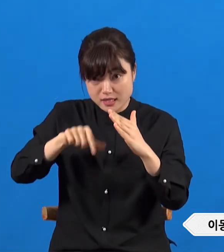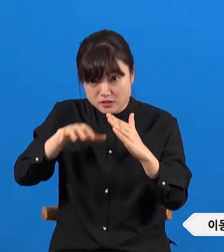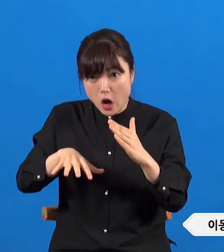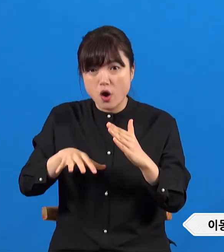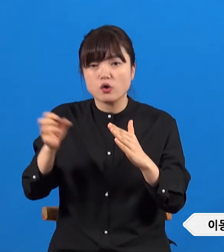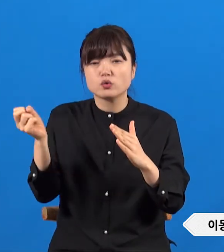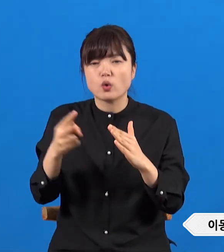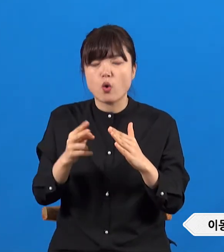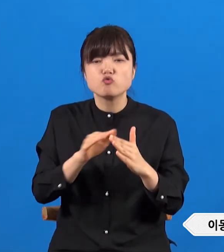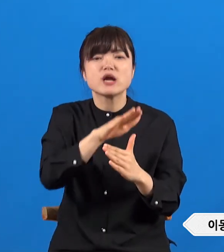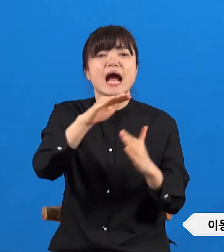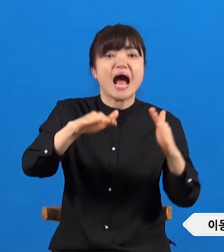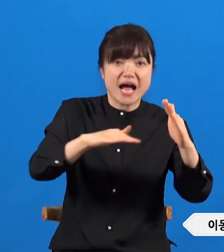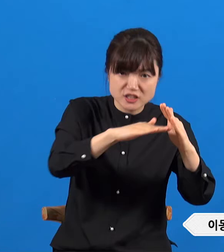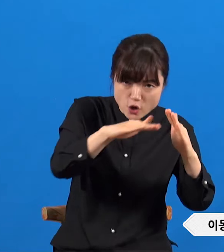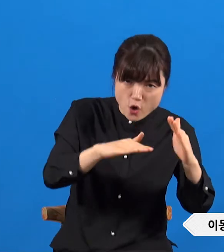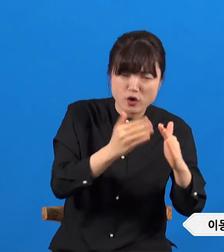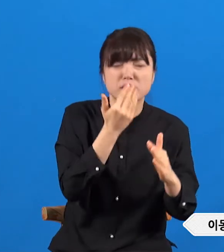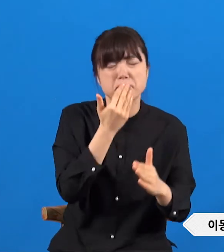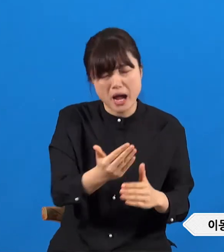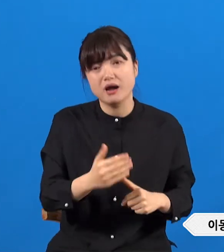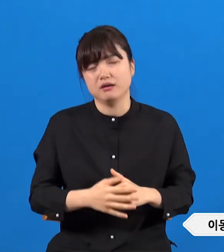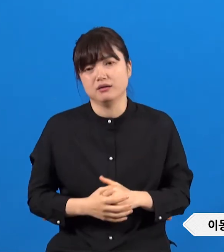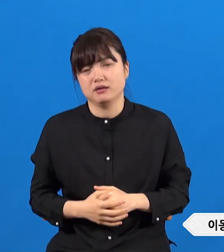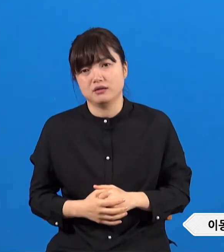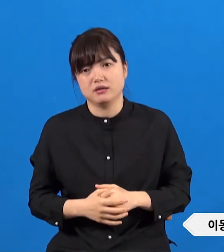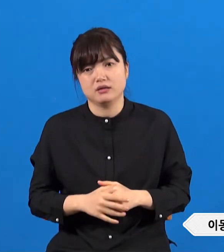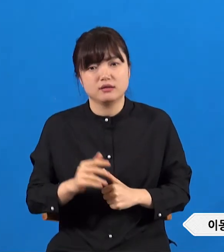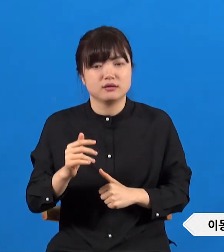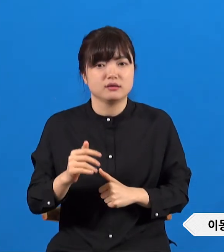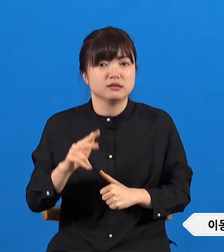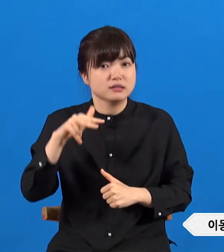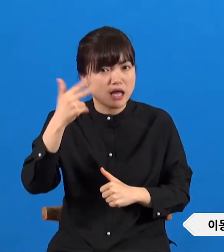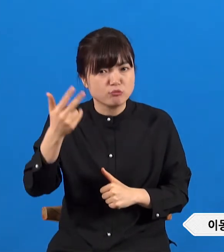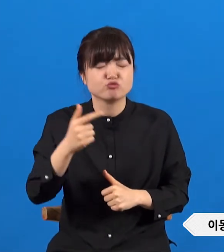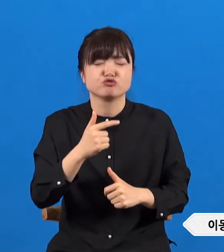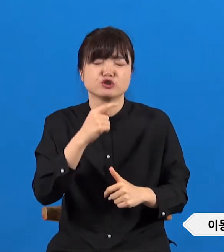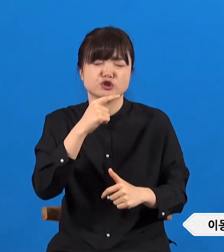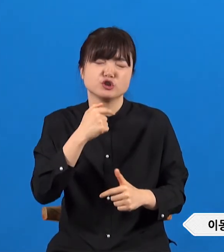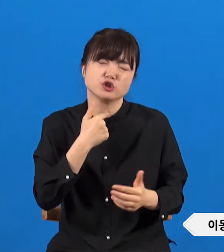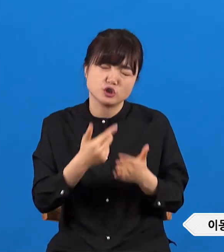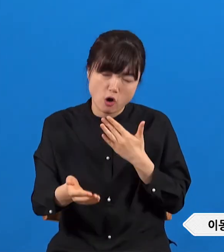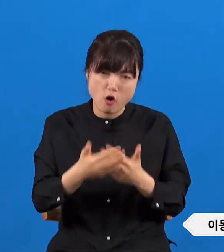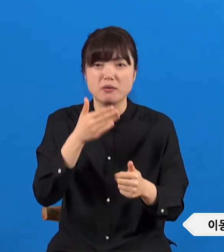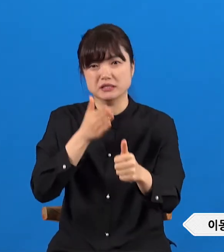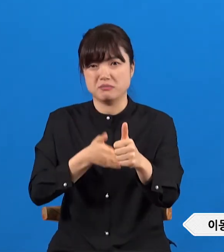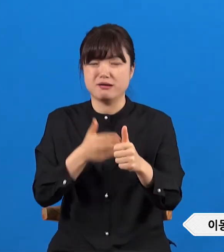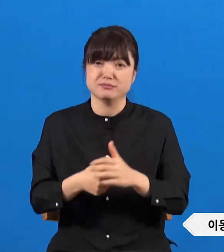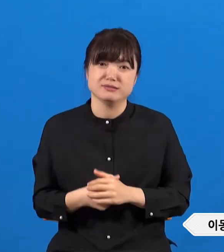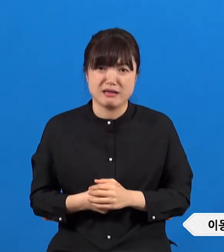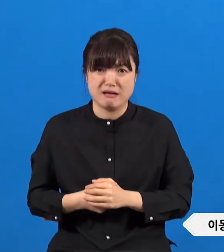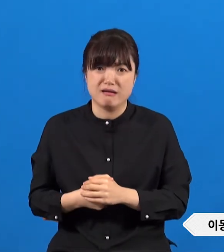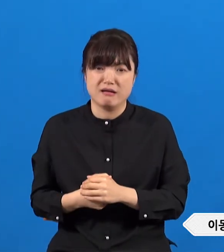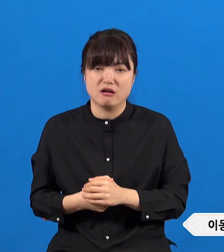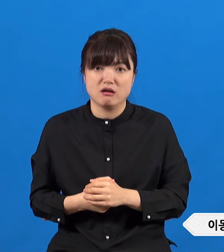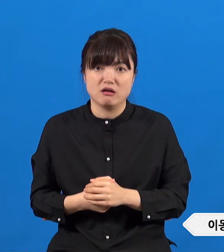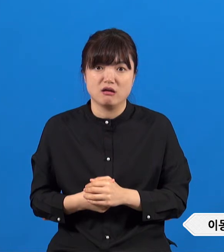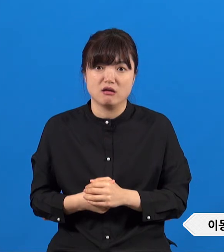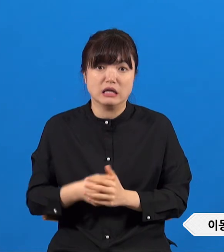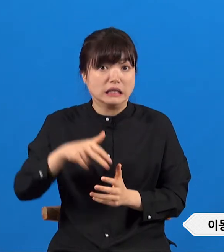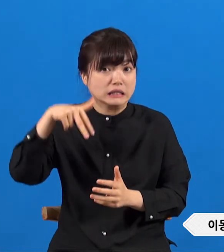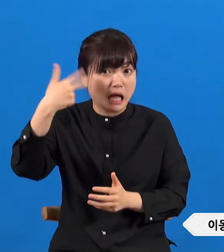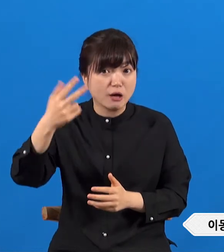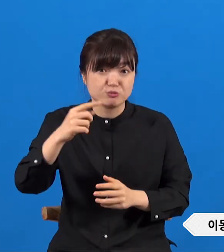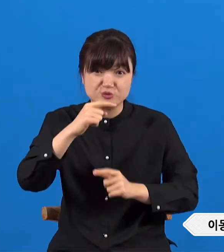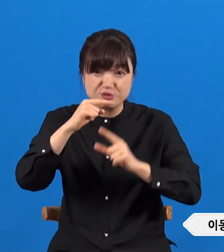아니라 우리들의 가정에서도 가능할 수 있다. 다음 주일 그것을 여러분이 경험하는 것이에요. 그러니까 여기 오지 말아요.